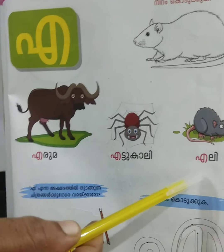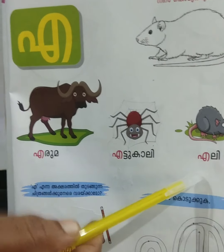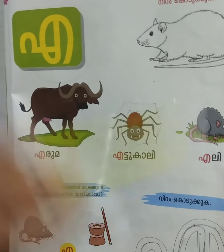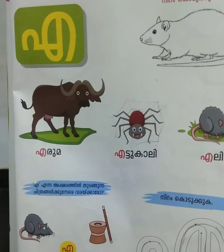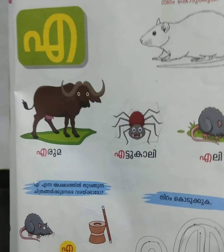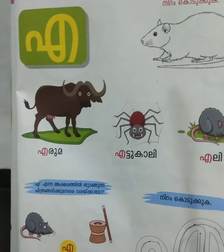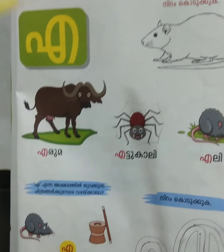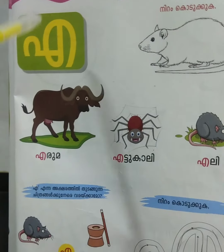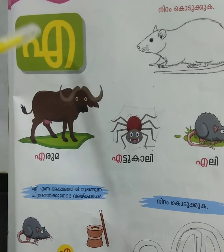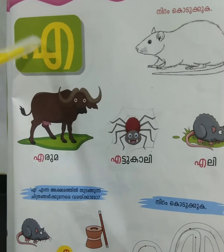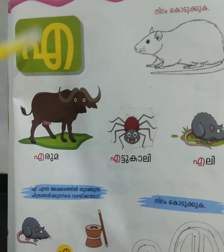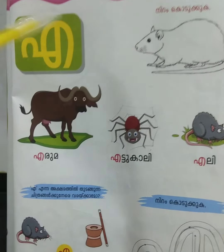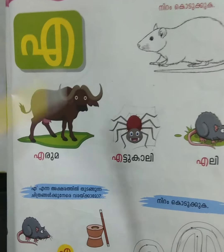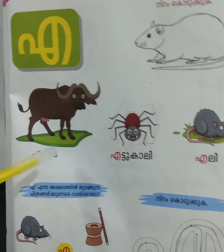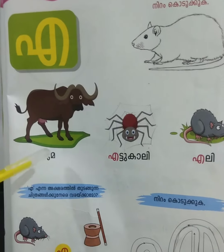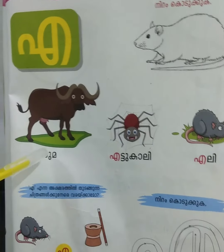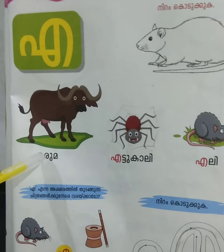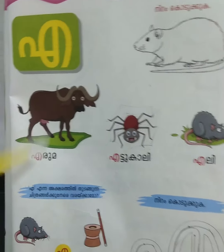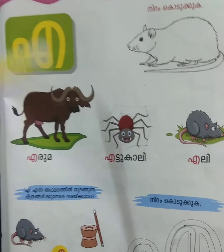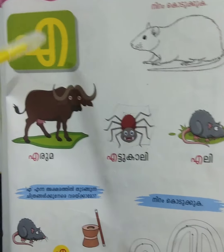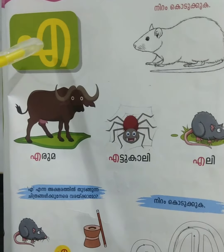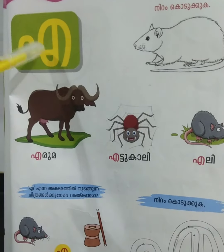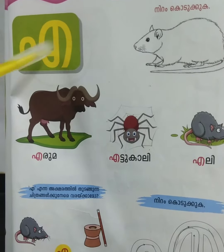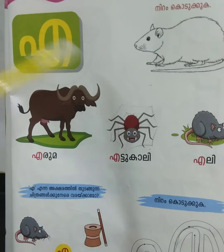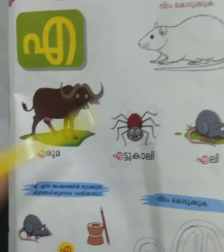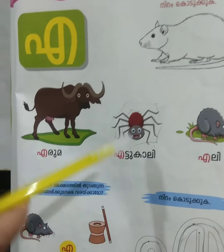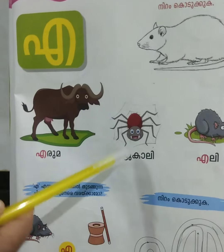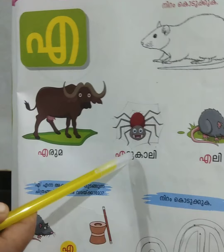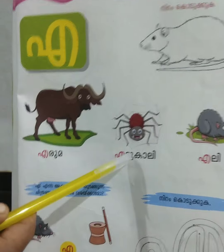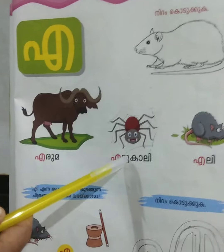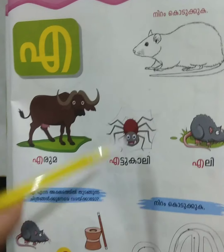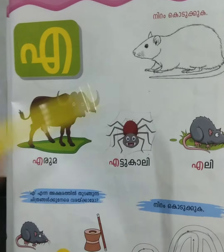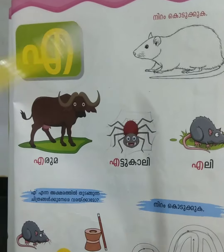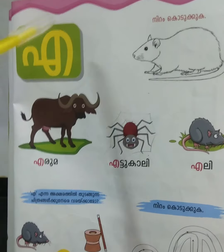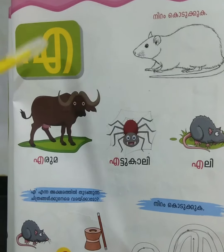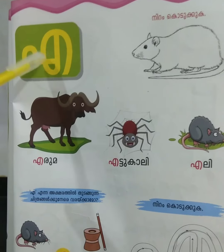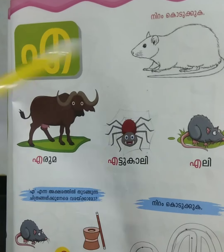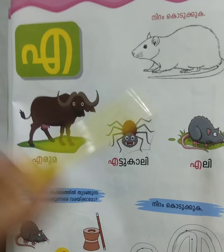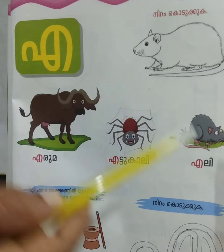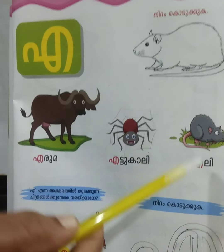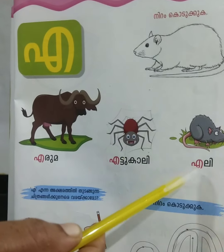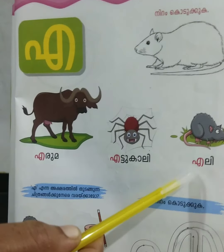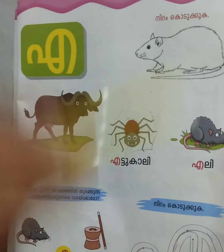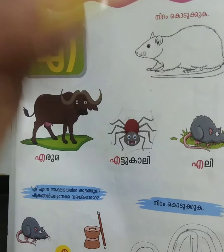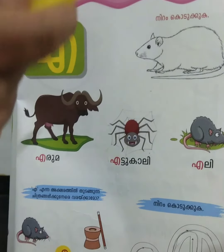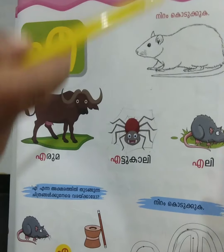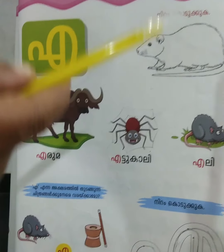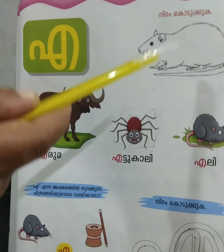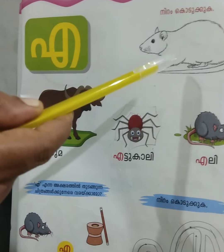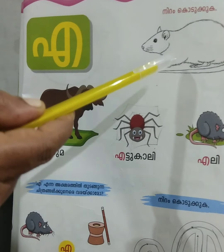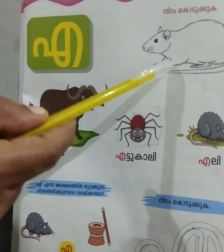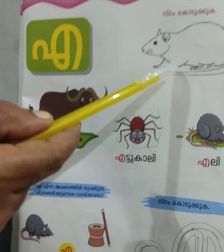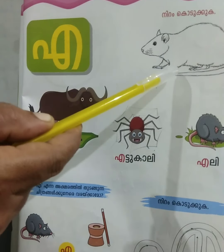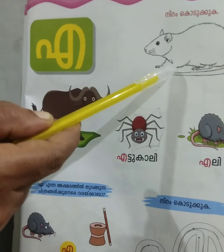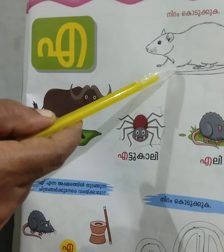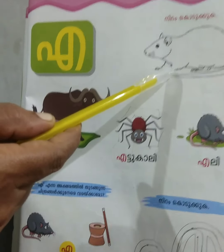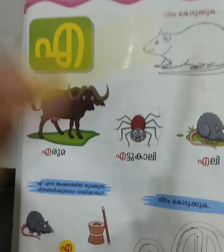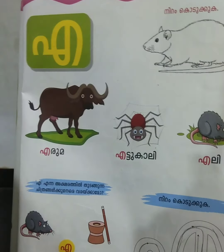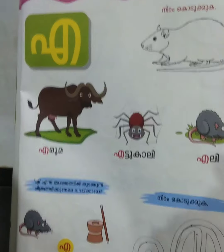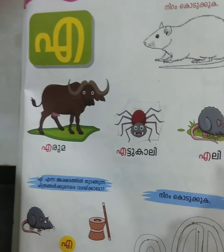എലി. ഏ എരുമ, ഏ എട്ടുകാലി, ഏ എലി. നമ്മളിവിടെ കാണുന്നുണ്ട് എലിനെ, നമ്മളിവിടെ